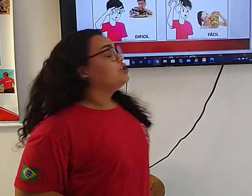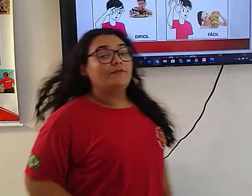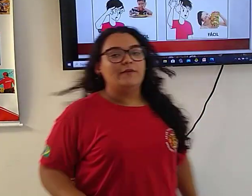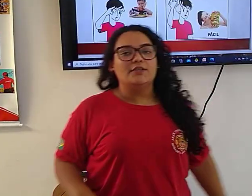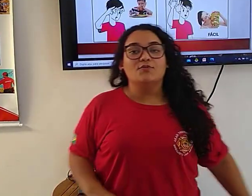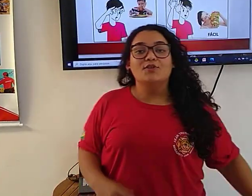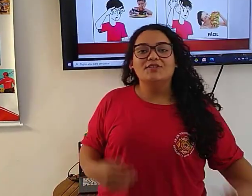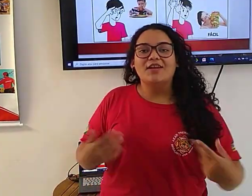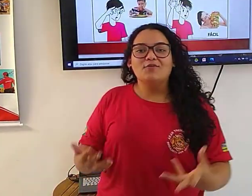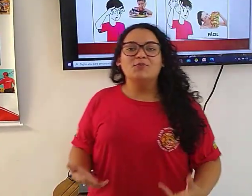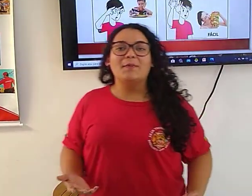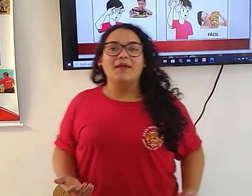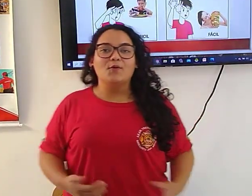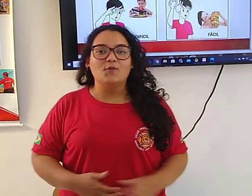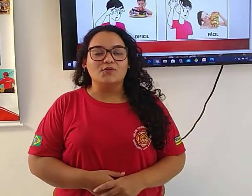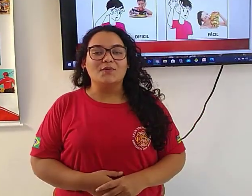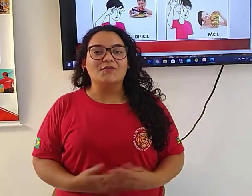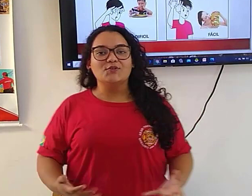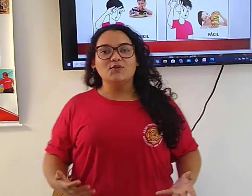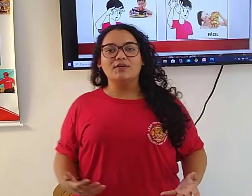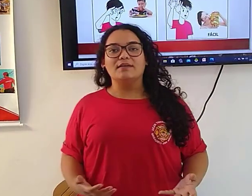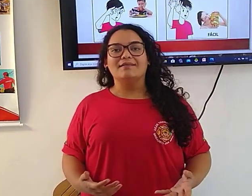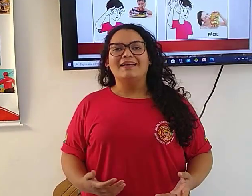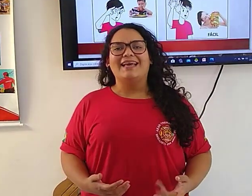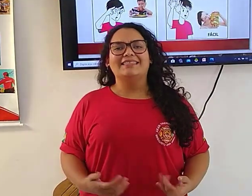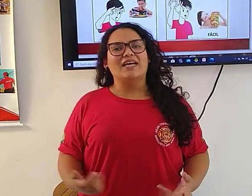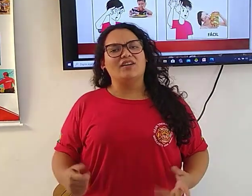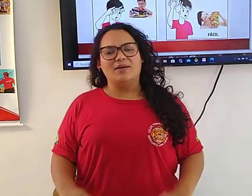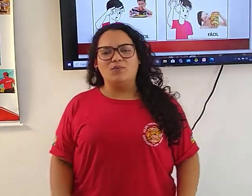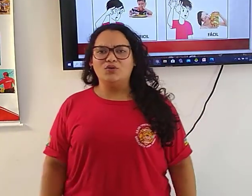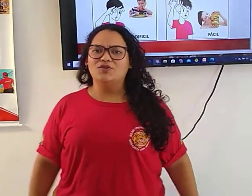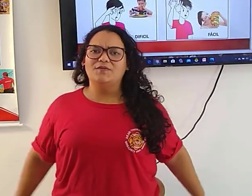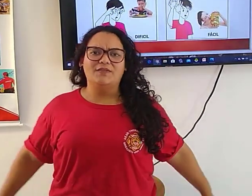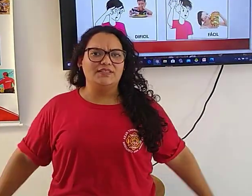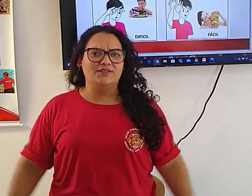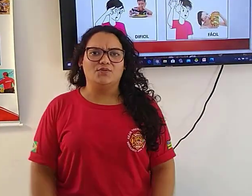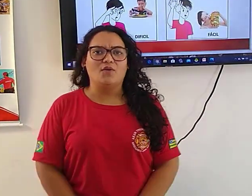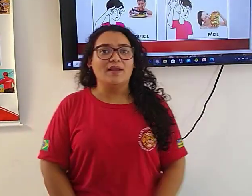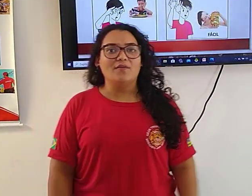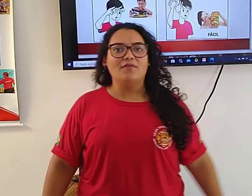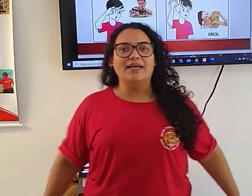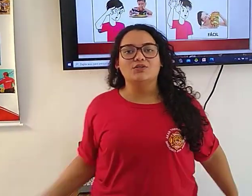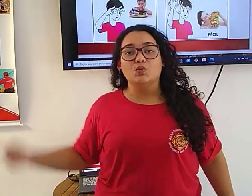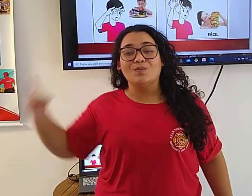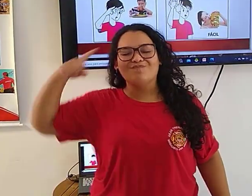Difícil. Muitos alunos me perguntam, professora, essa aula tá muito difícil, como é que eu faço?